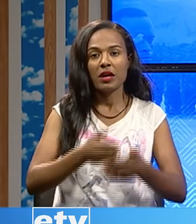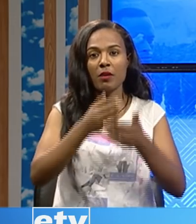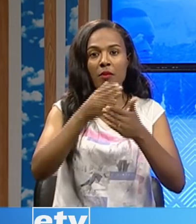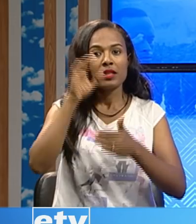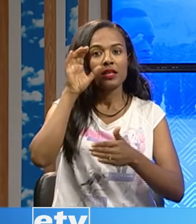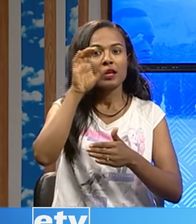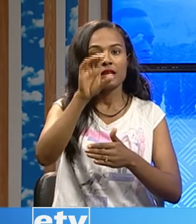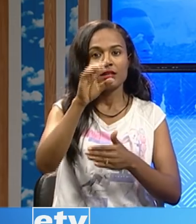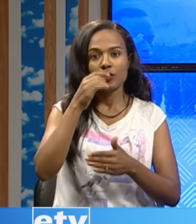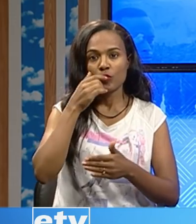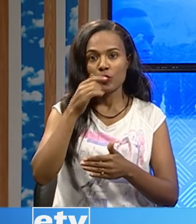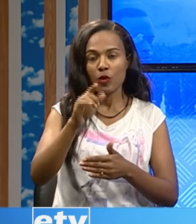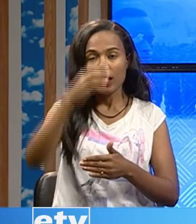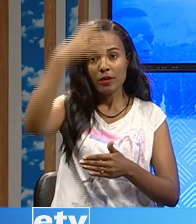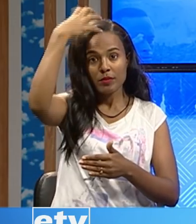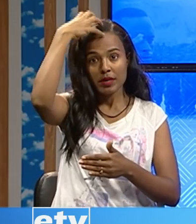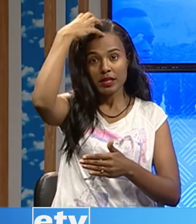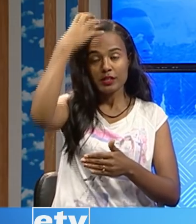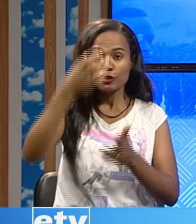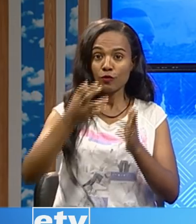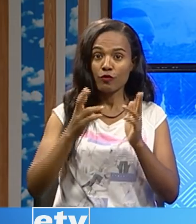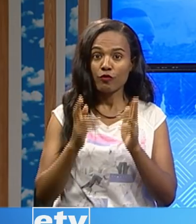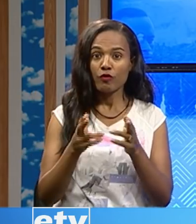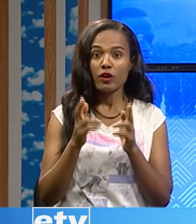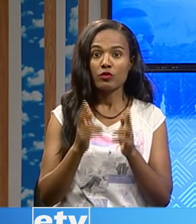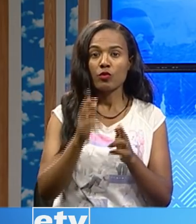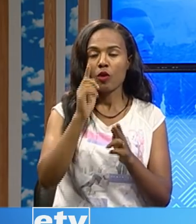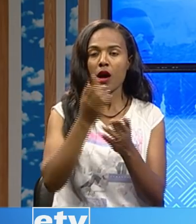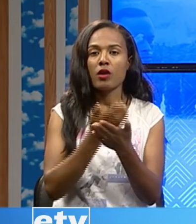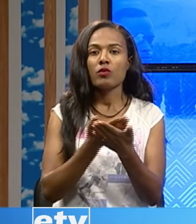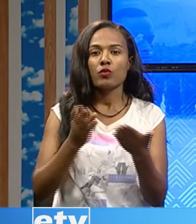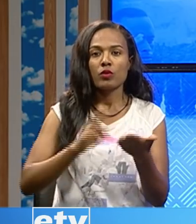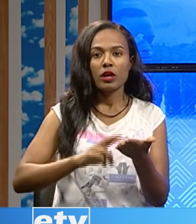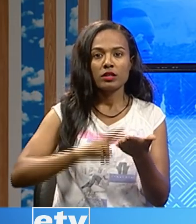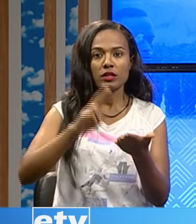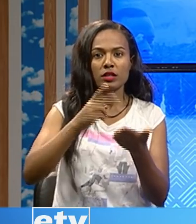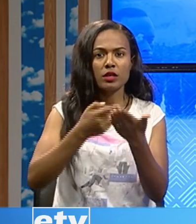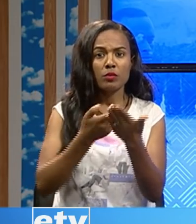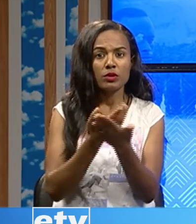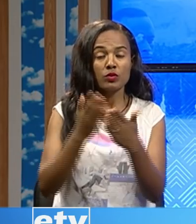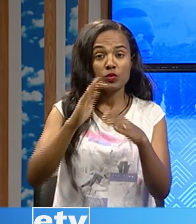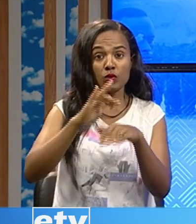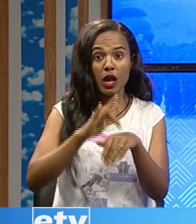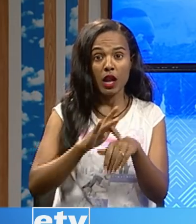ብለዋል። መንግስት ፈጥኖ አንድ ጉዳይ ሲነሳ በዛ ጉዳይ ላይ